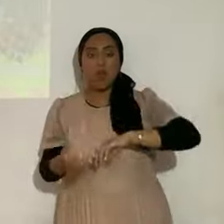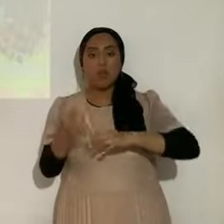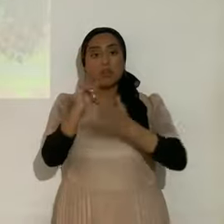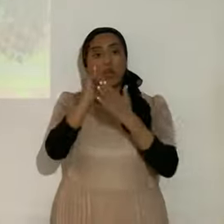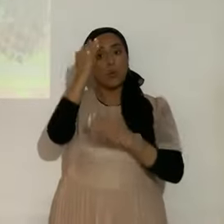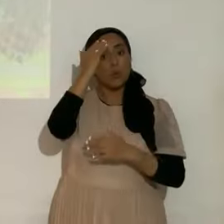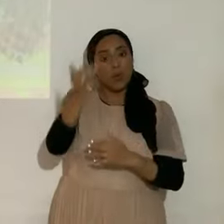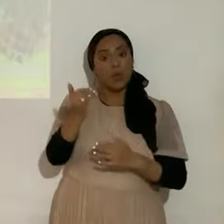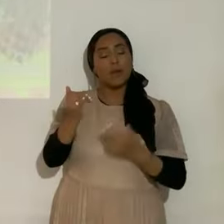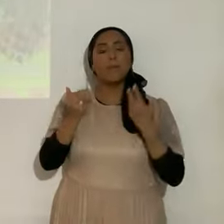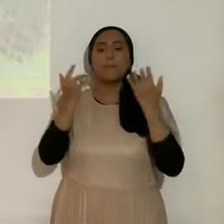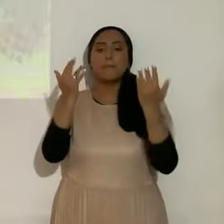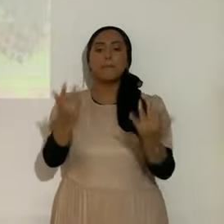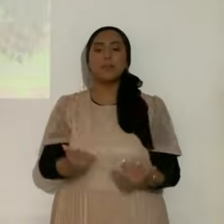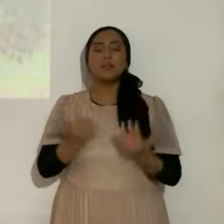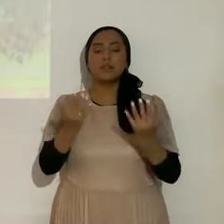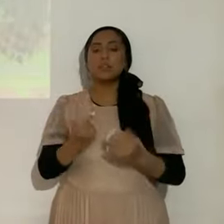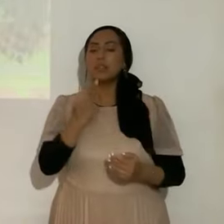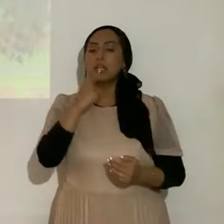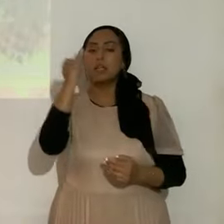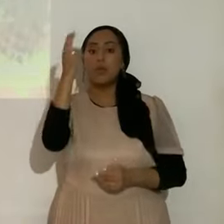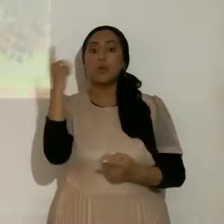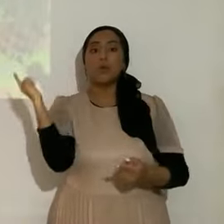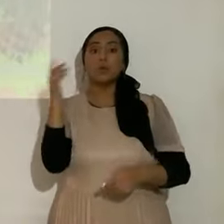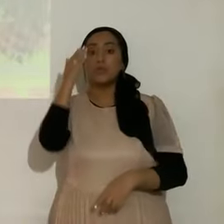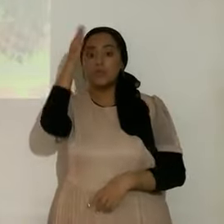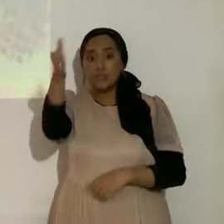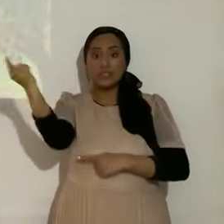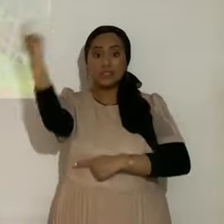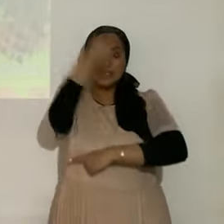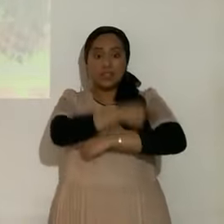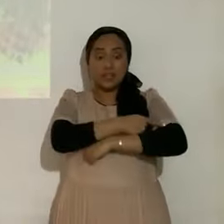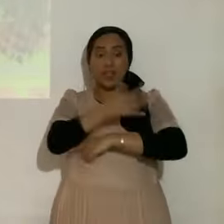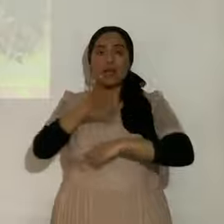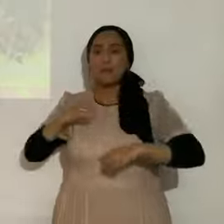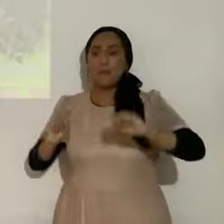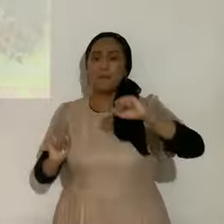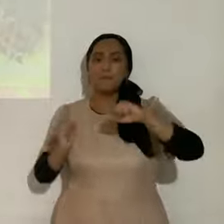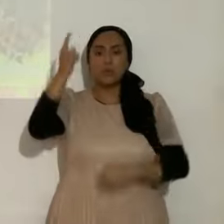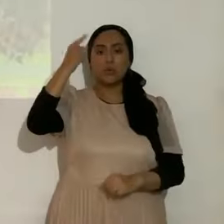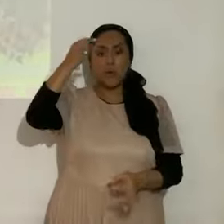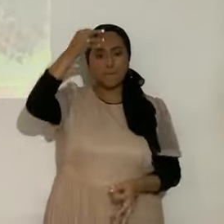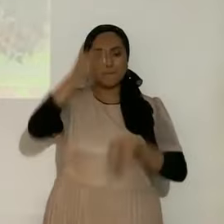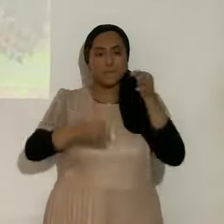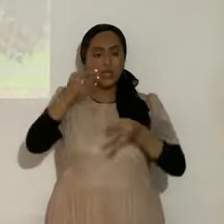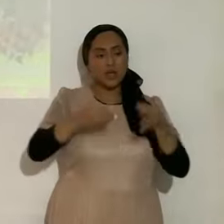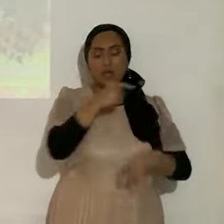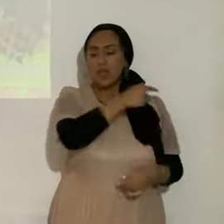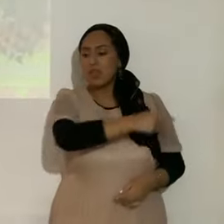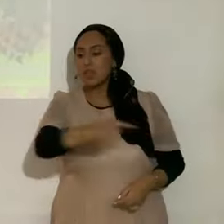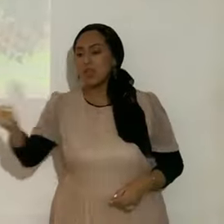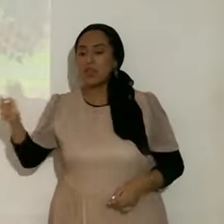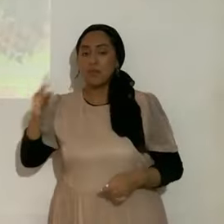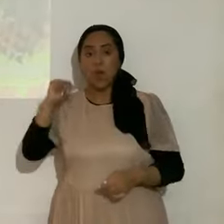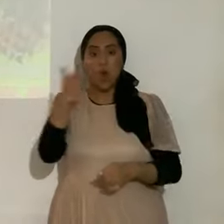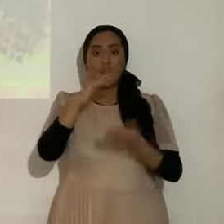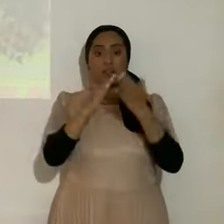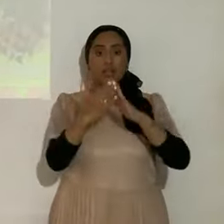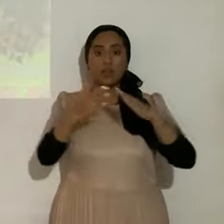tanto, esperadme, dice Yahweh, hasta el día que me levante para juzgaros, porque mi determinación es reunir las